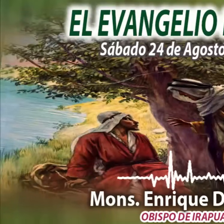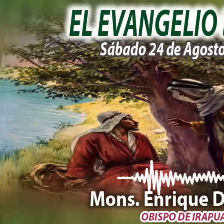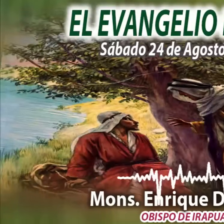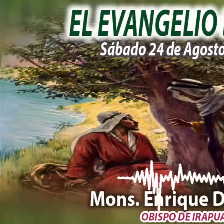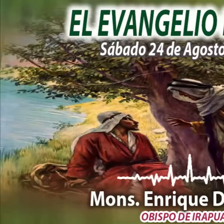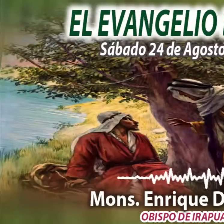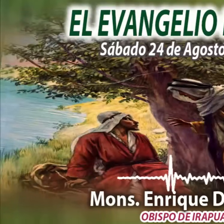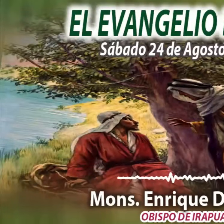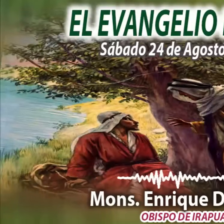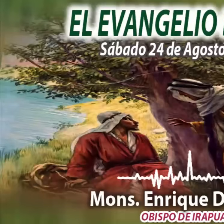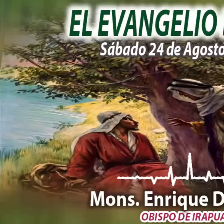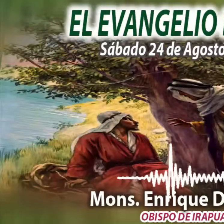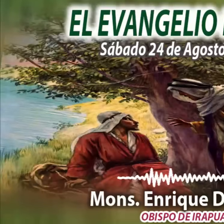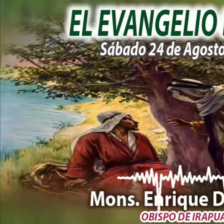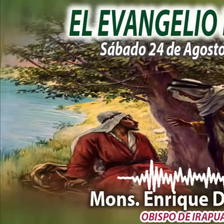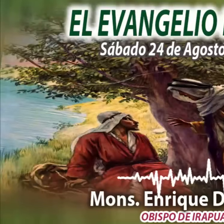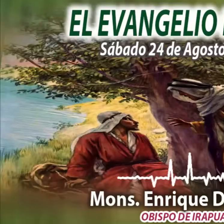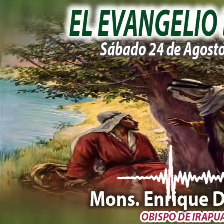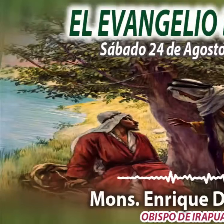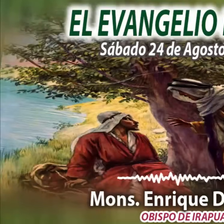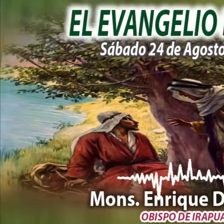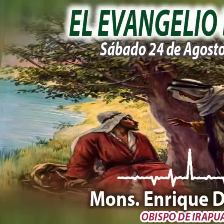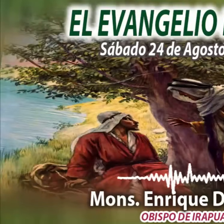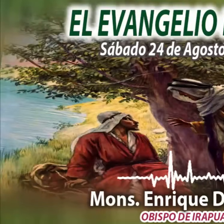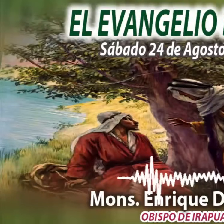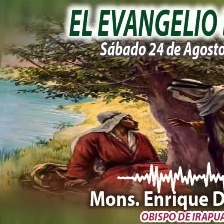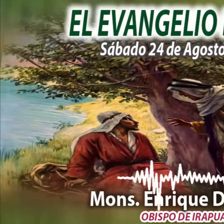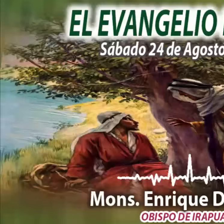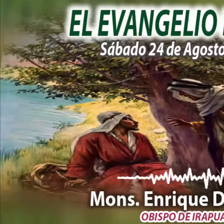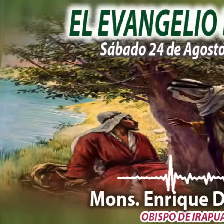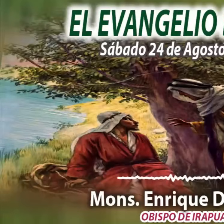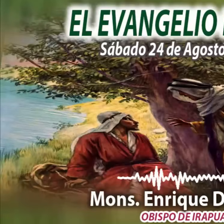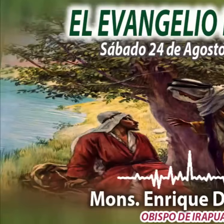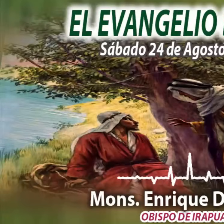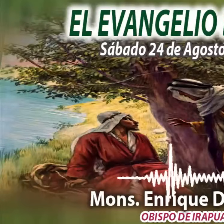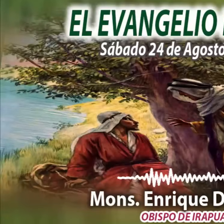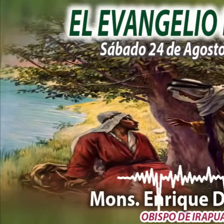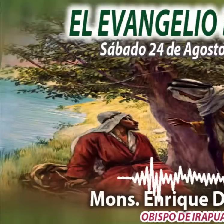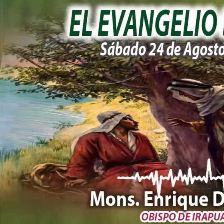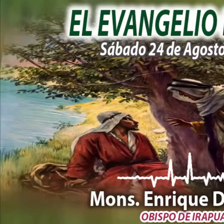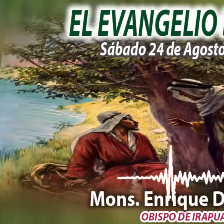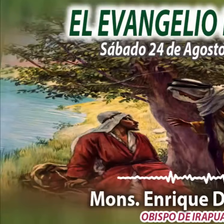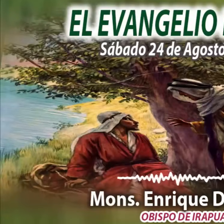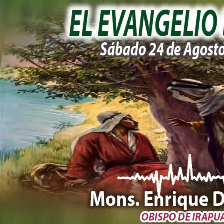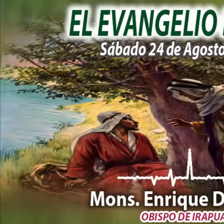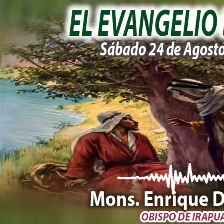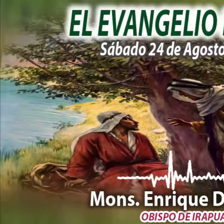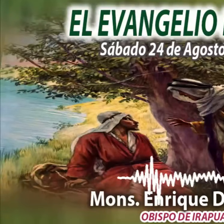Dispuso Dios en su sabiduría revelarse a sí mismo y dar a conocer el misterio de su voluntad.